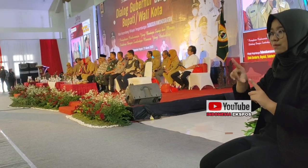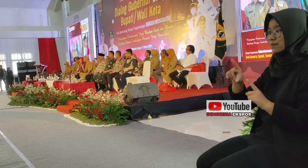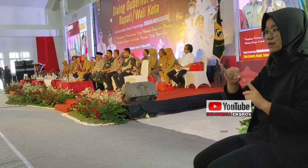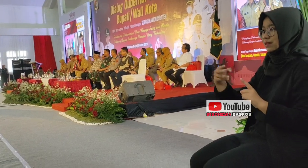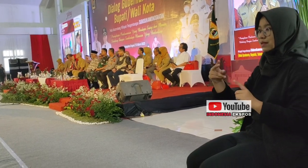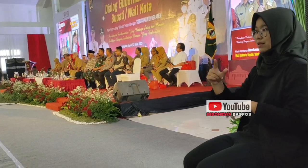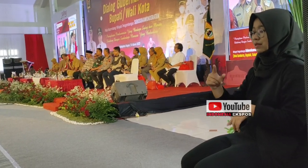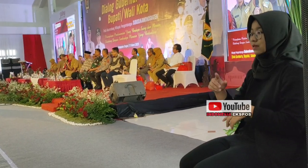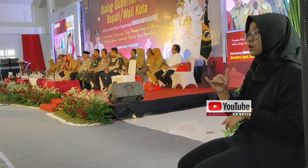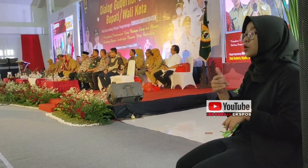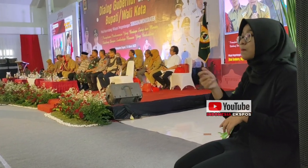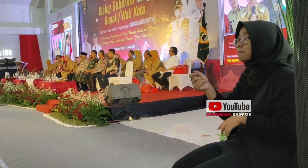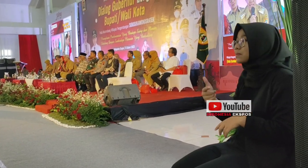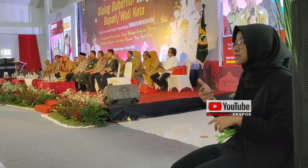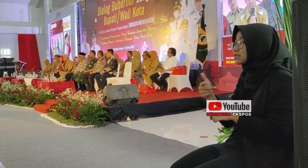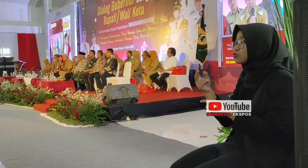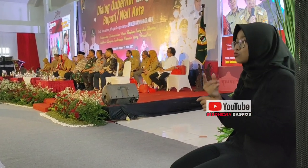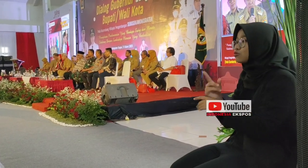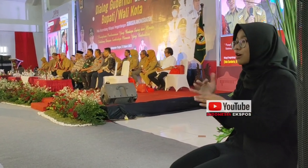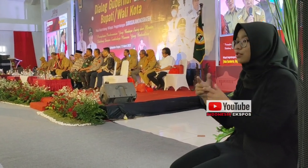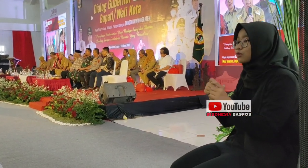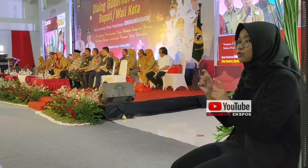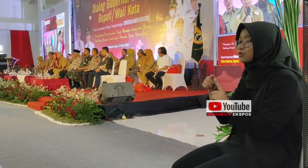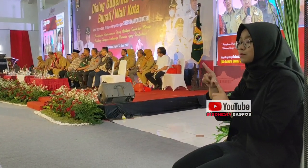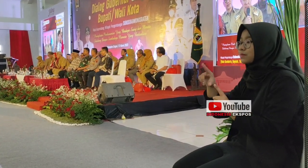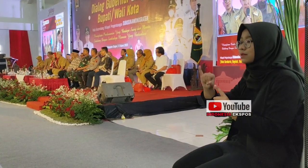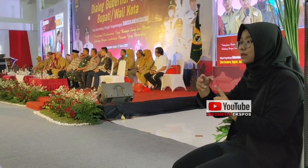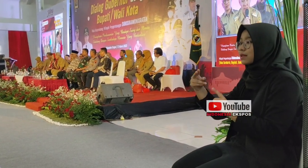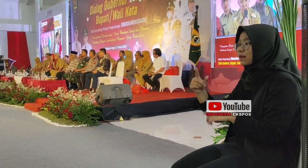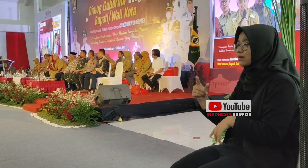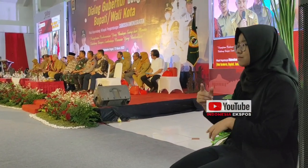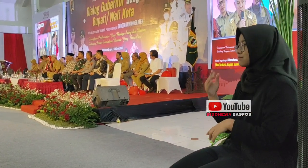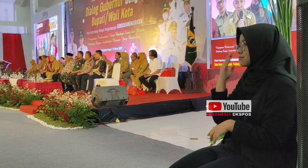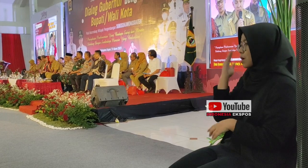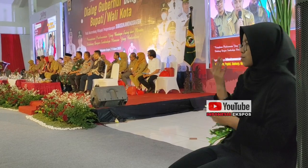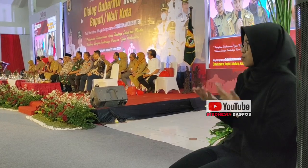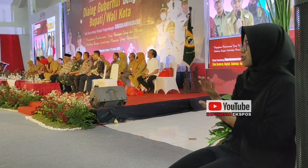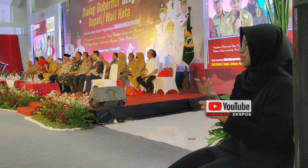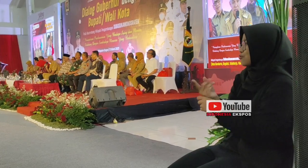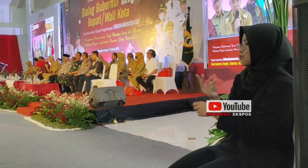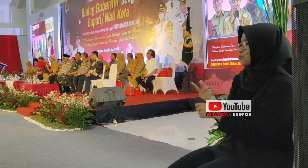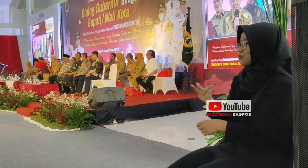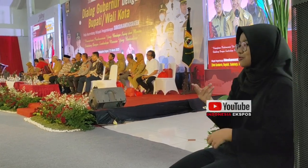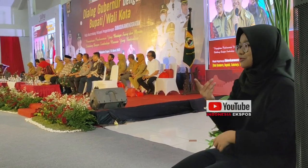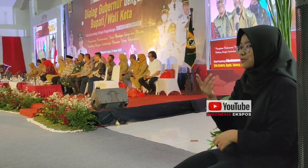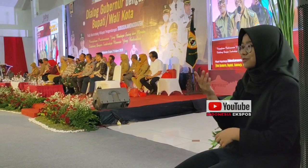Eh, saya mesen ini gurumu apa supplier? Betul, kita ini gurunya, Pak.